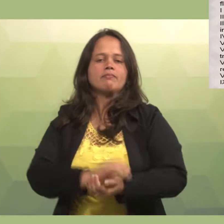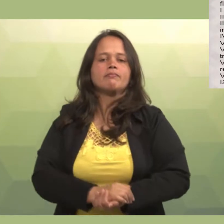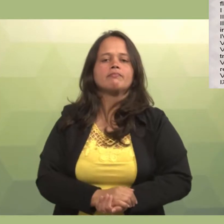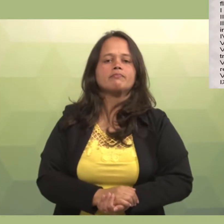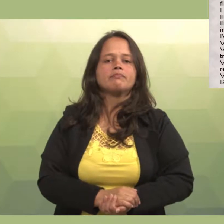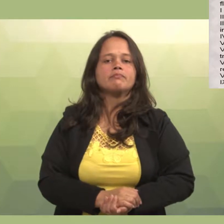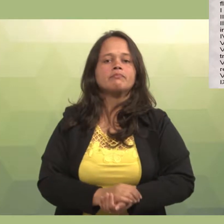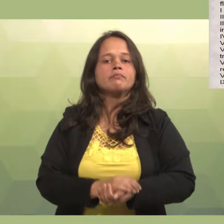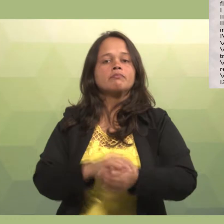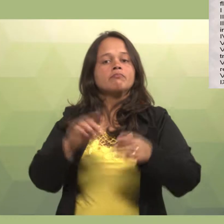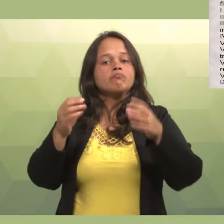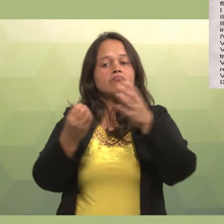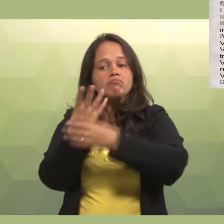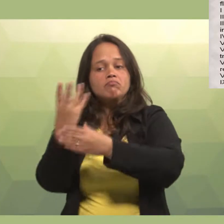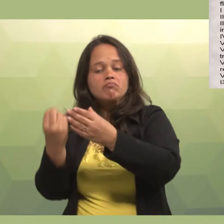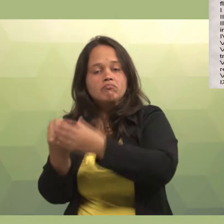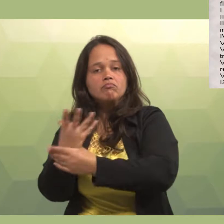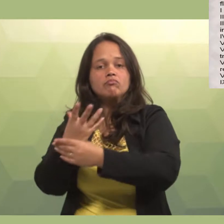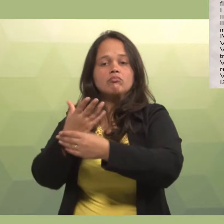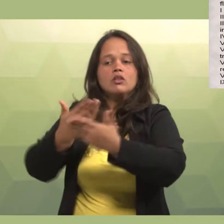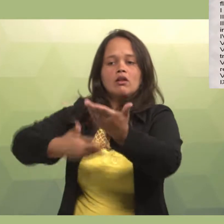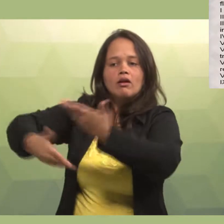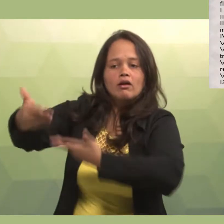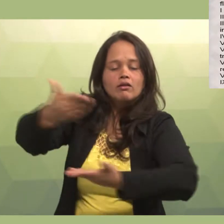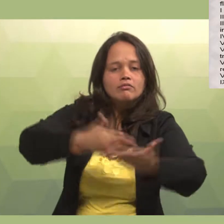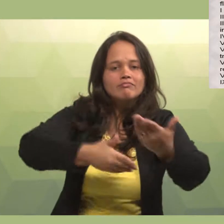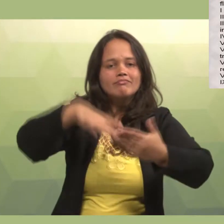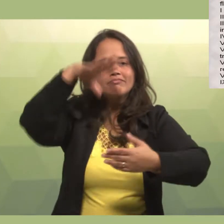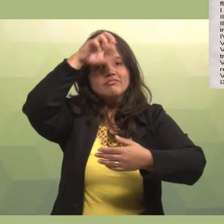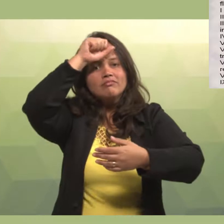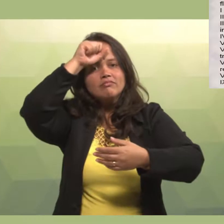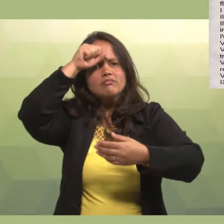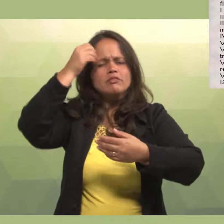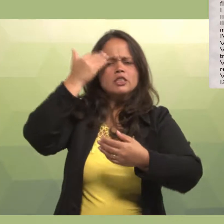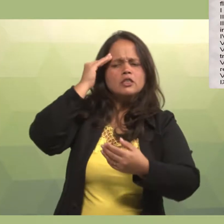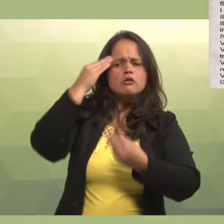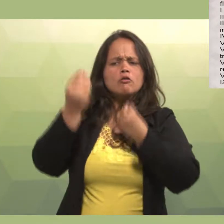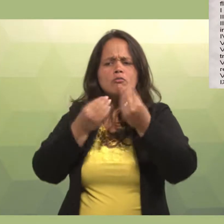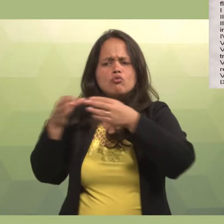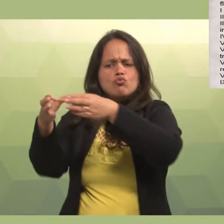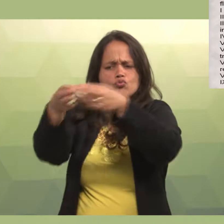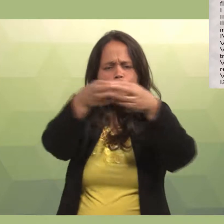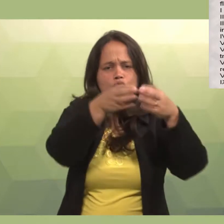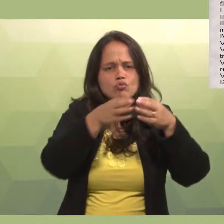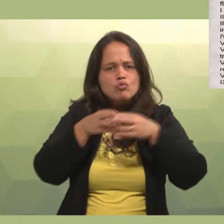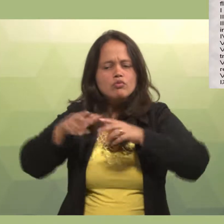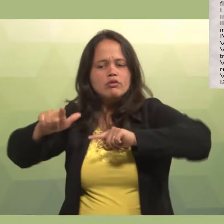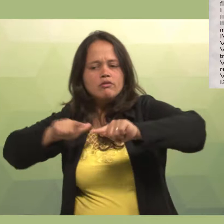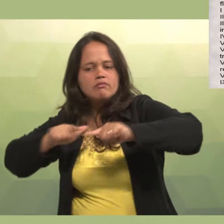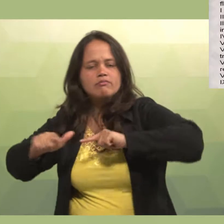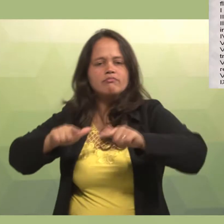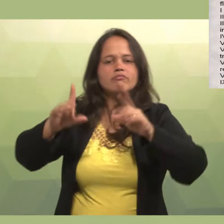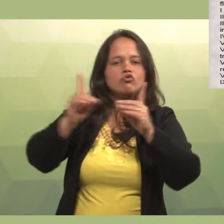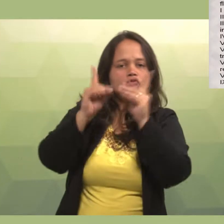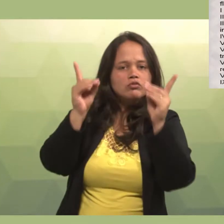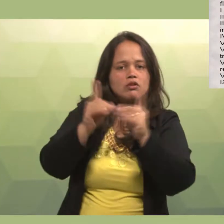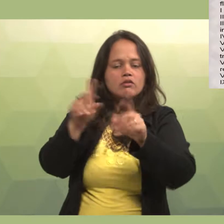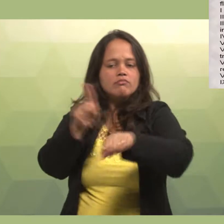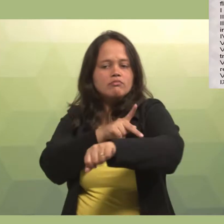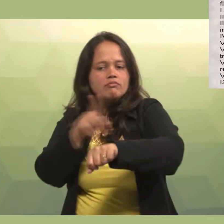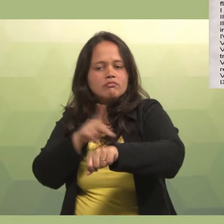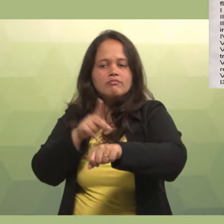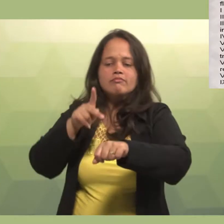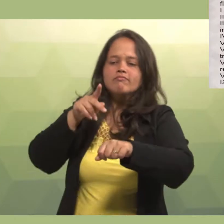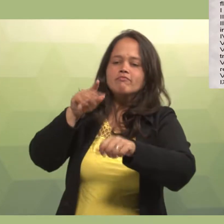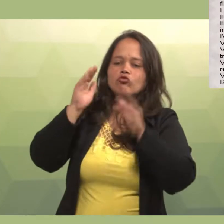Constituição de rede de aprendizagem, entendida como um conjunto de ações didático-pedagógicas com foco na aprendizagem e